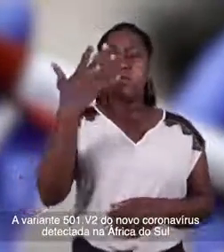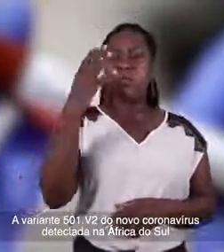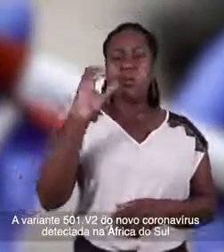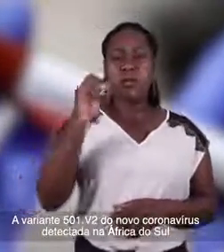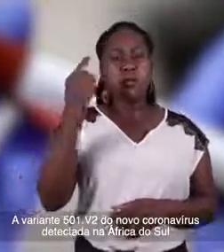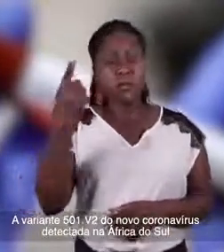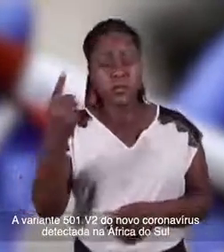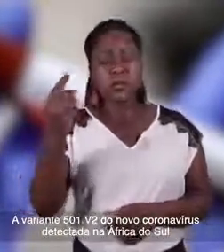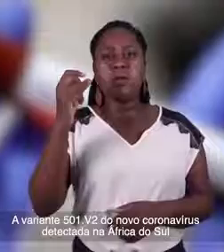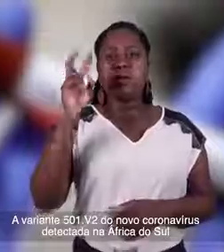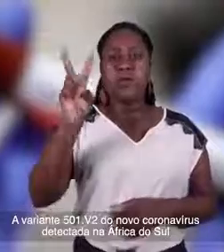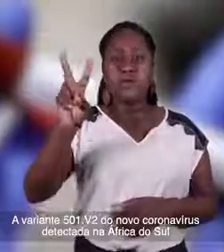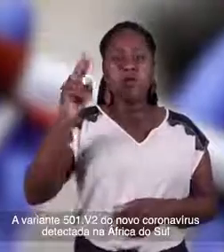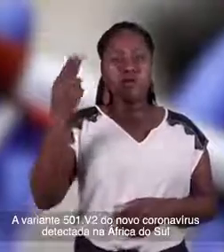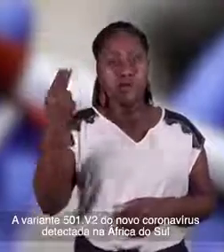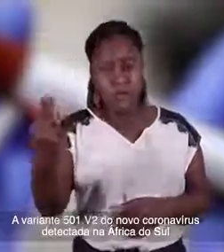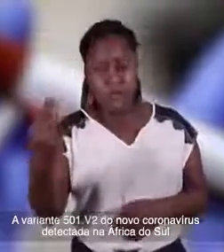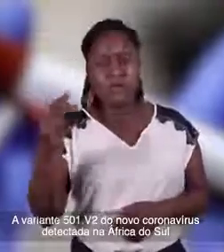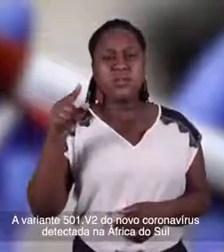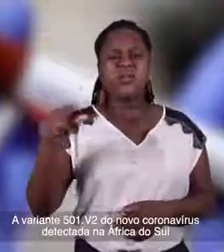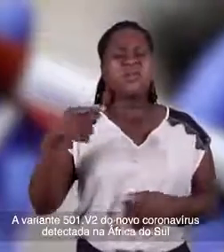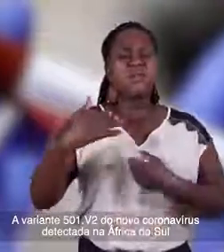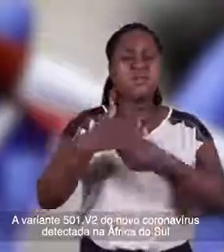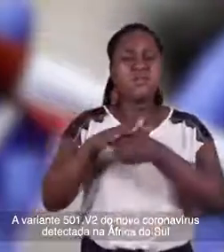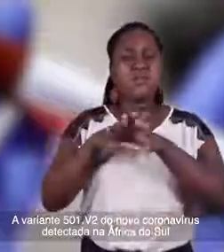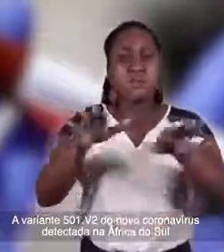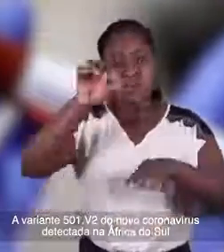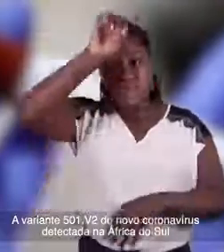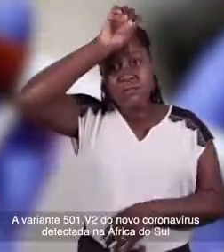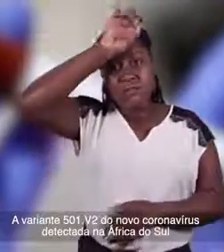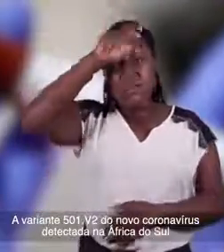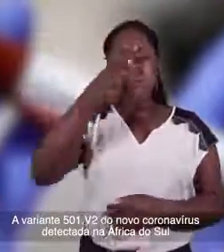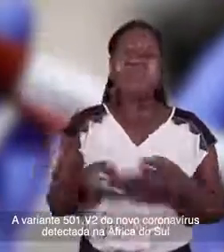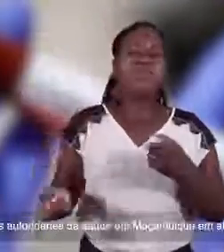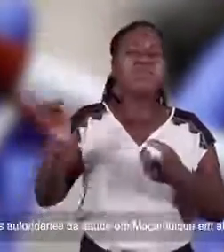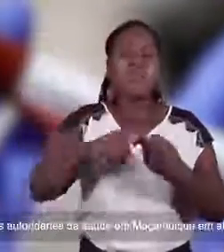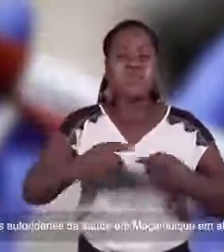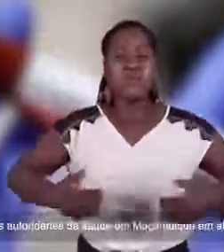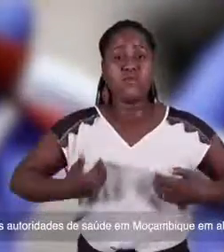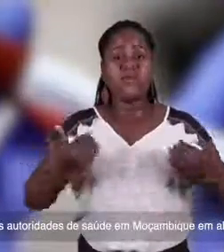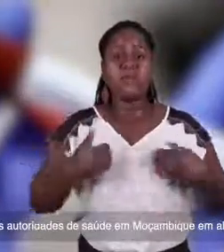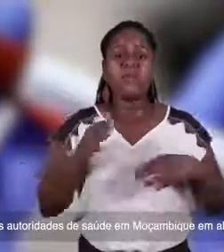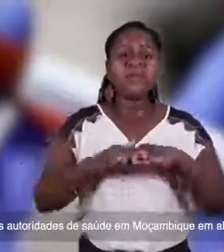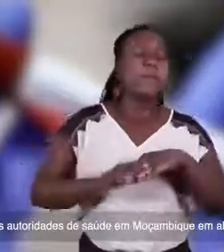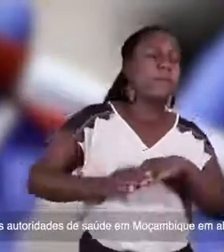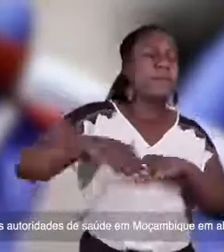501.V2 do novo coronavírus, detectada na África do Sul, coloca as autoridades